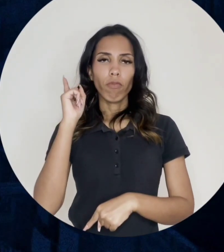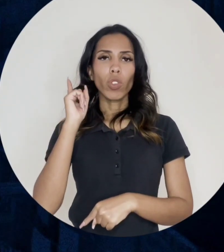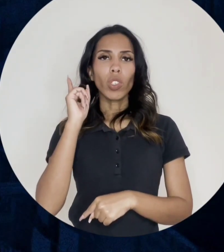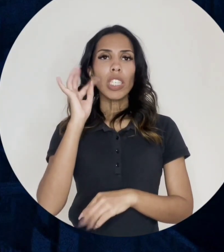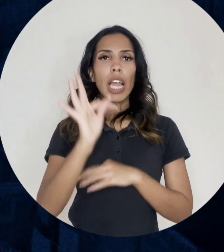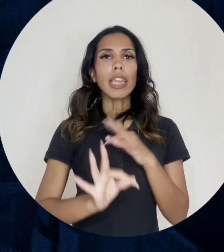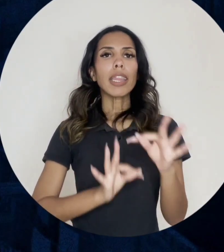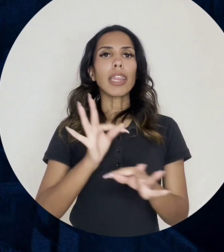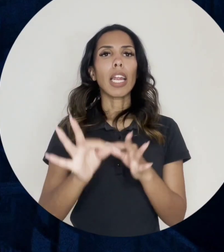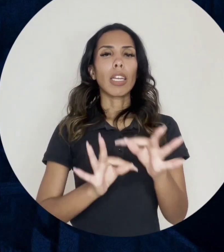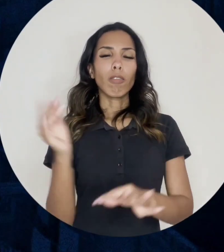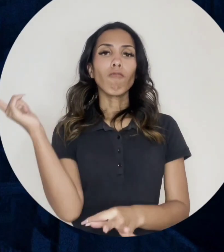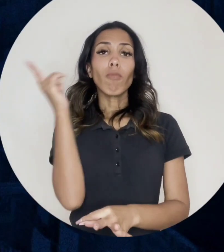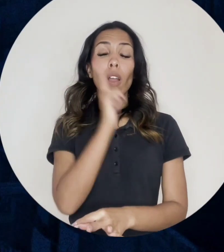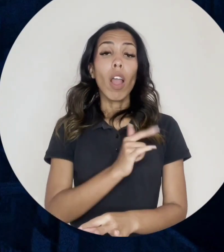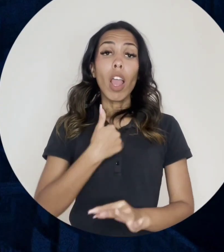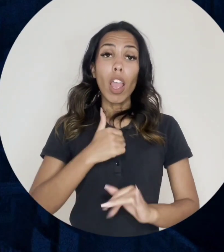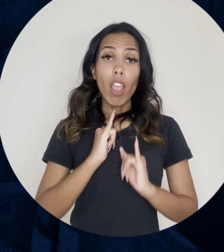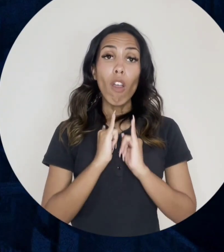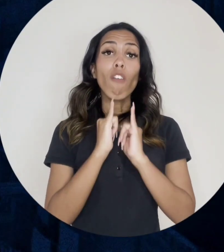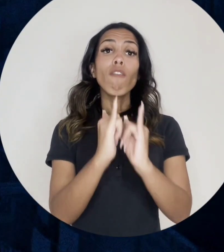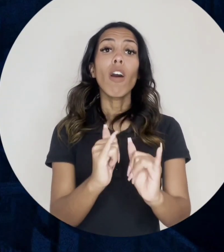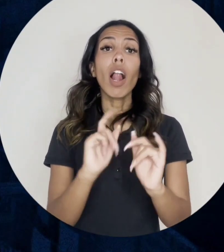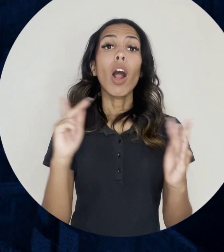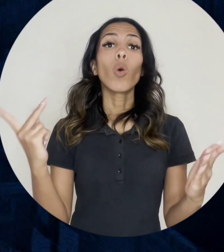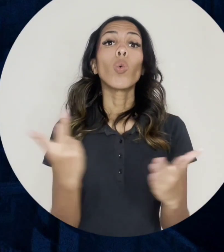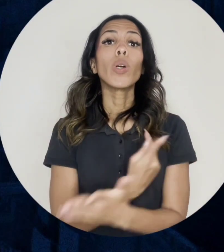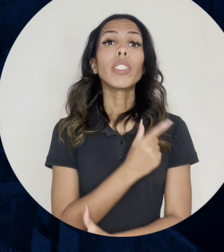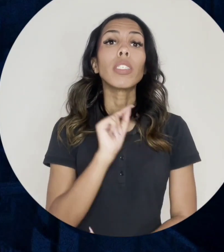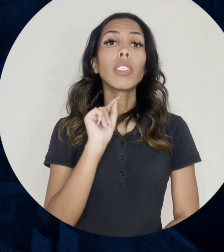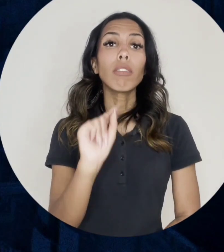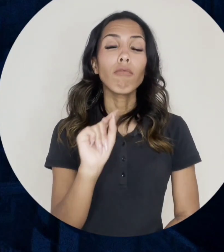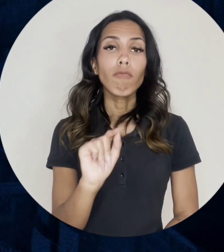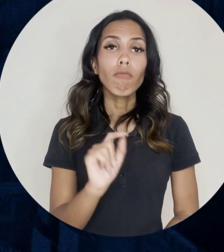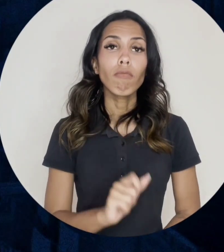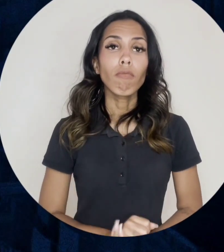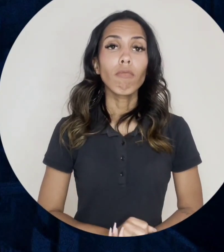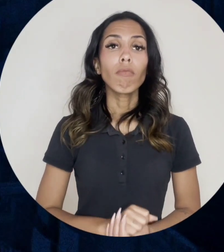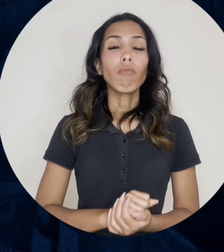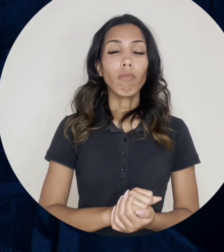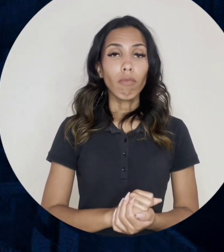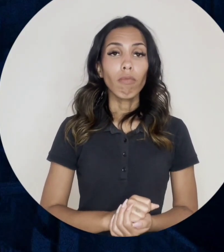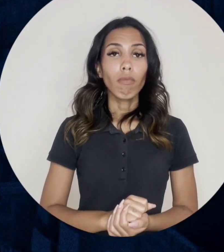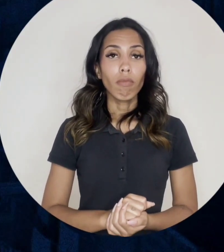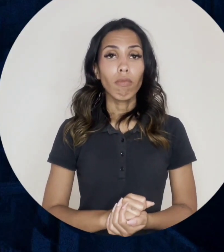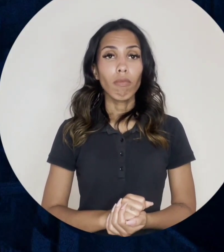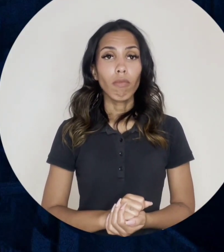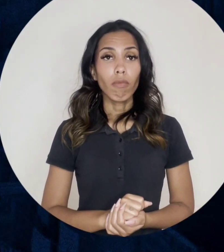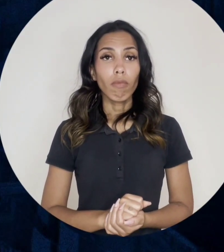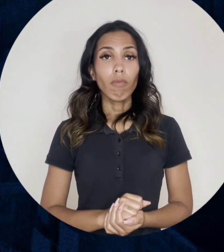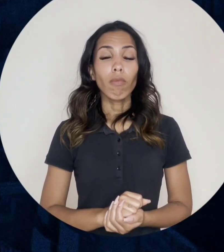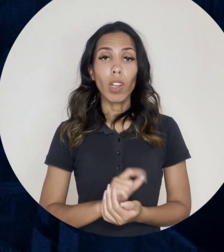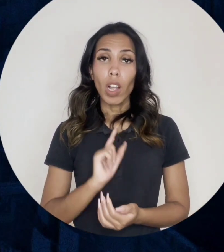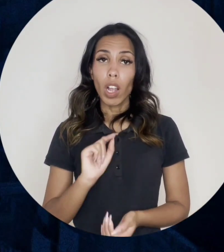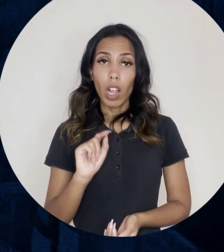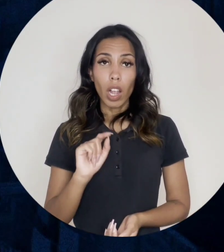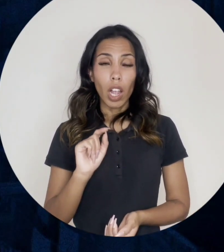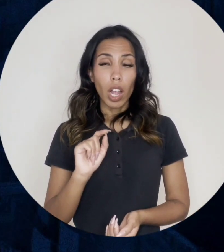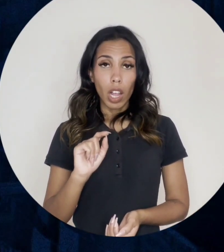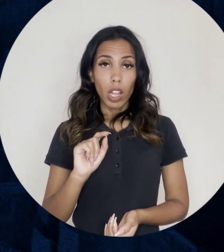tratamento. E eu te digo o que aconteceu. No mundo não teve